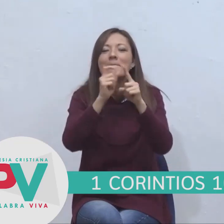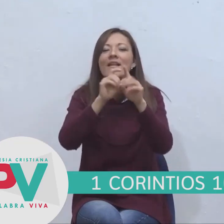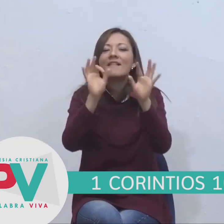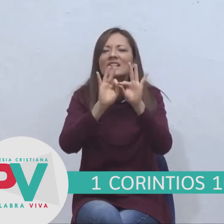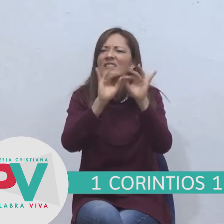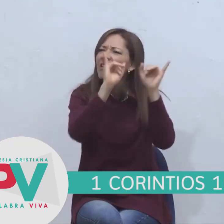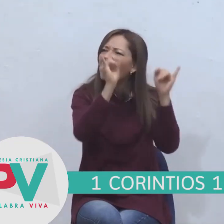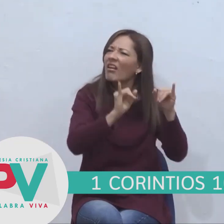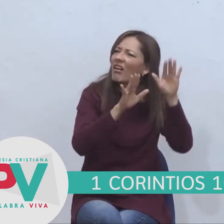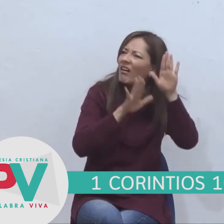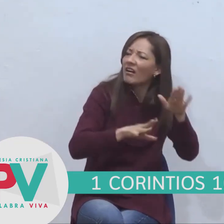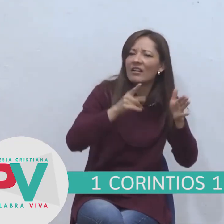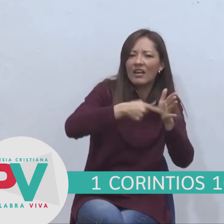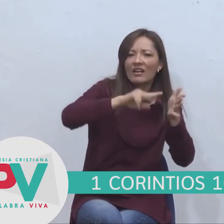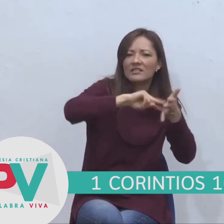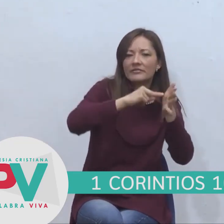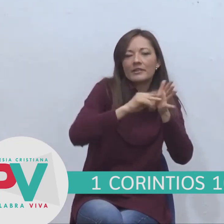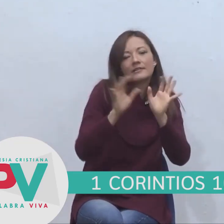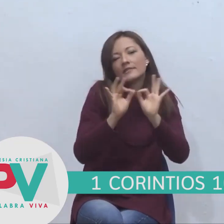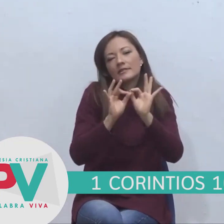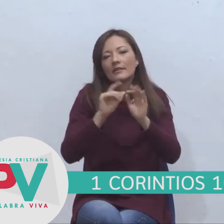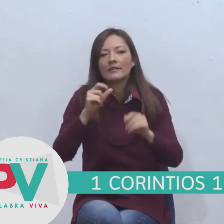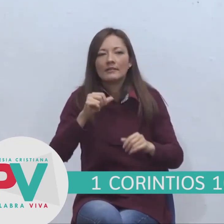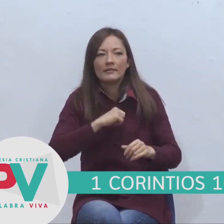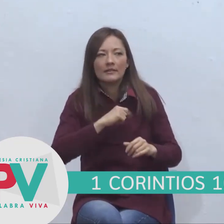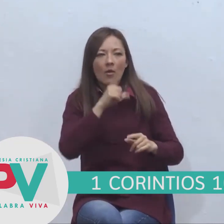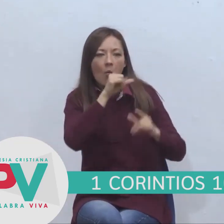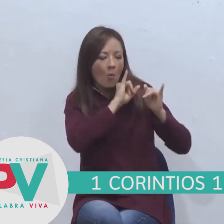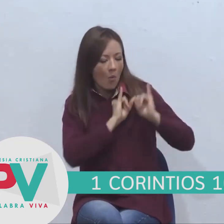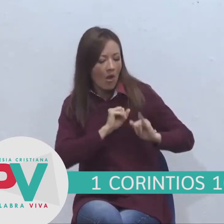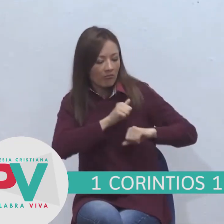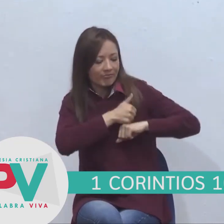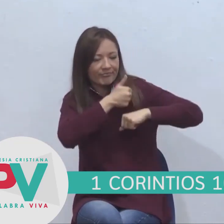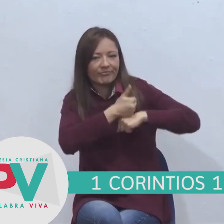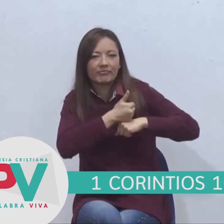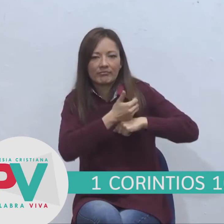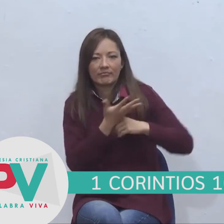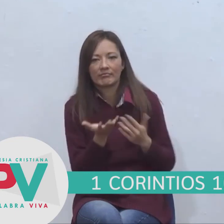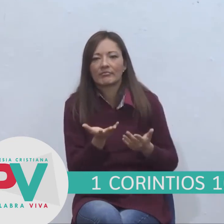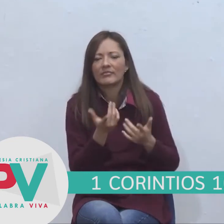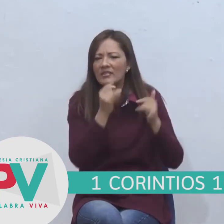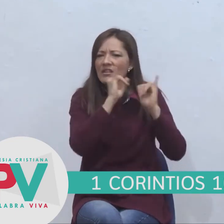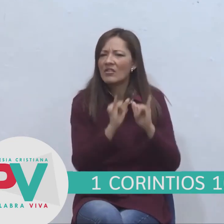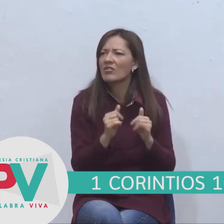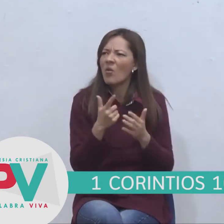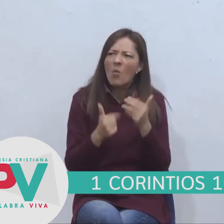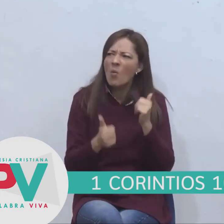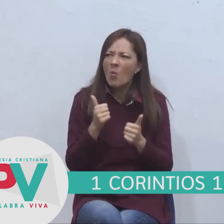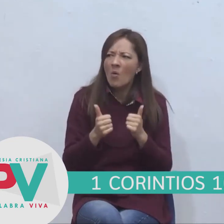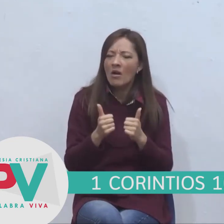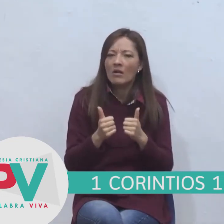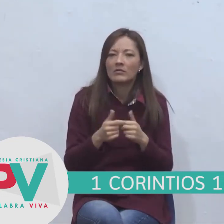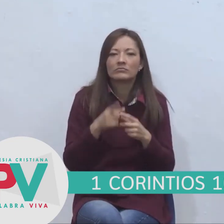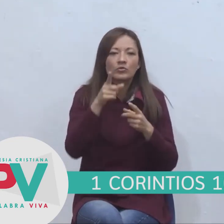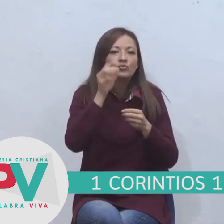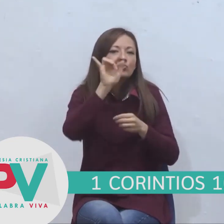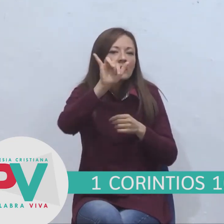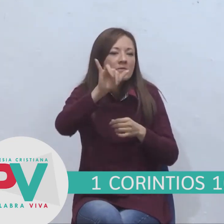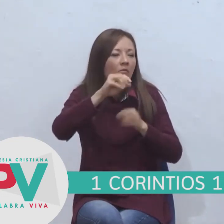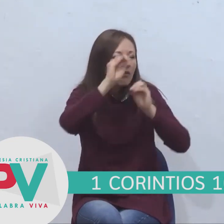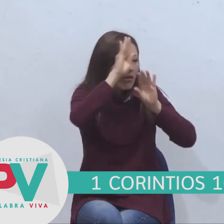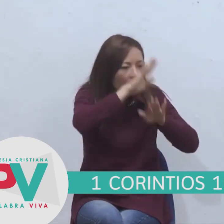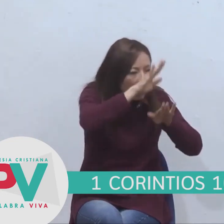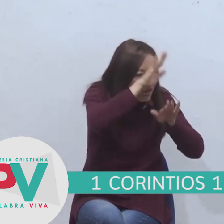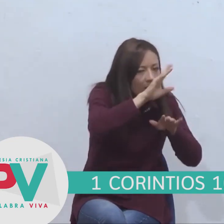es idolatría. Simple, es tener un ídolo. ¿Y qué es un ídolo? Es algo a lo cual usted le da adoración